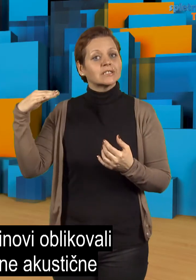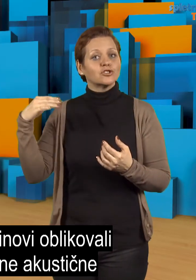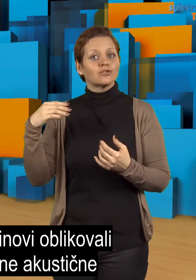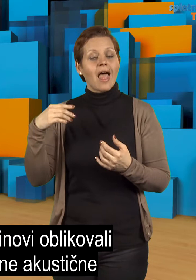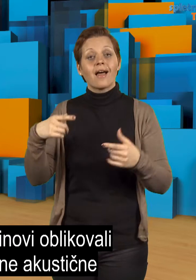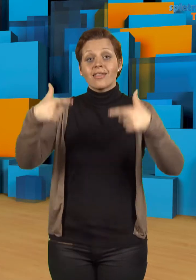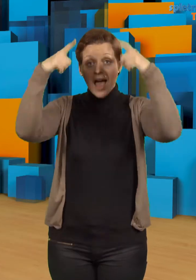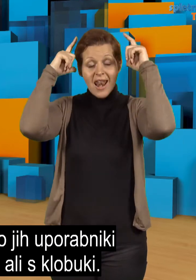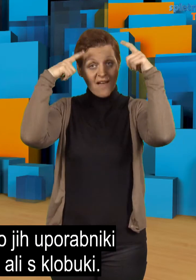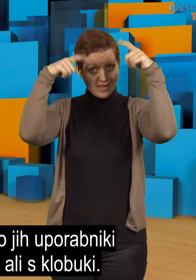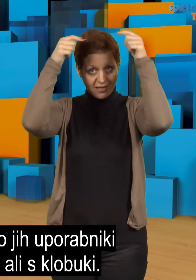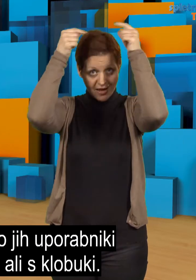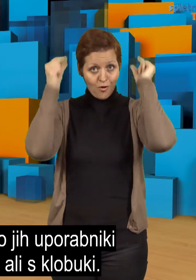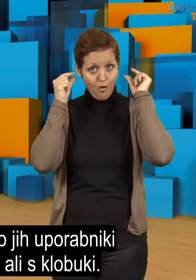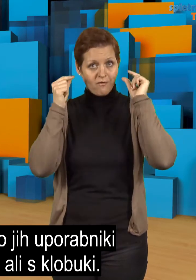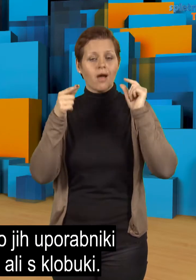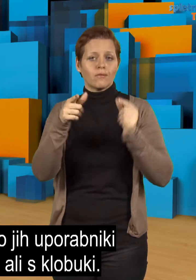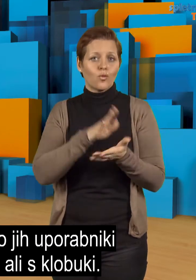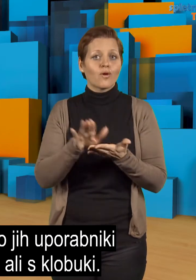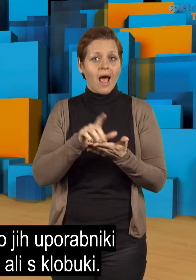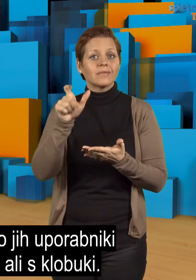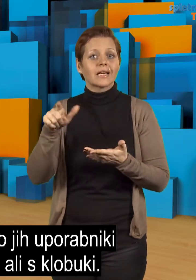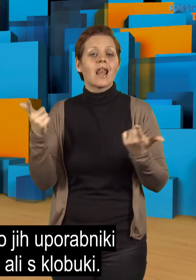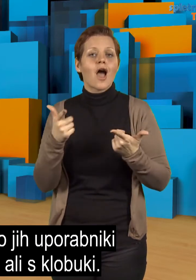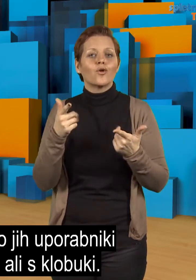jih uporabniki lahko prekrili z lasmi ali s klobuki.